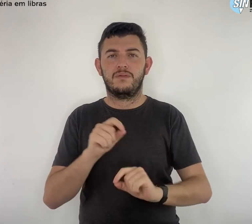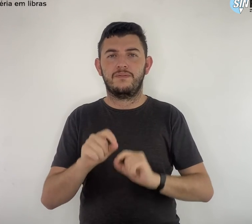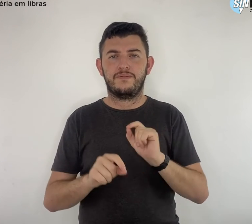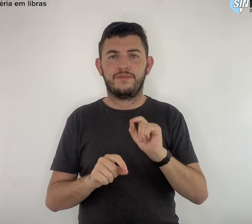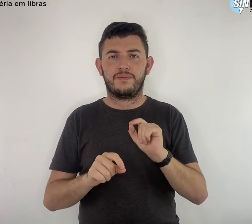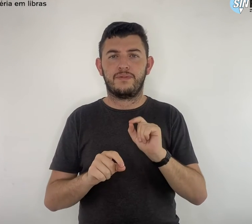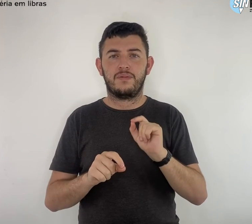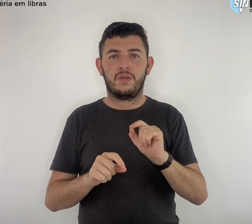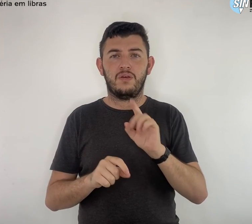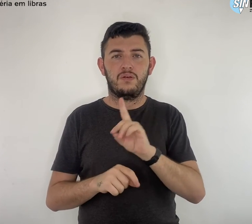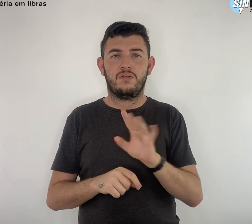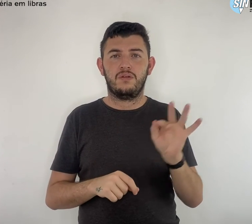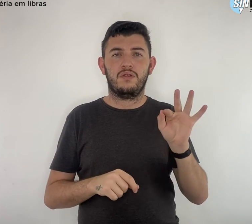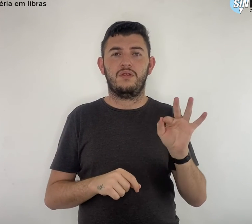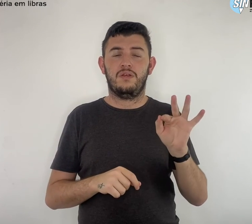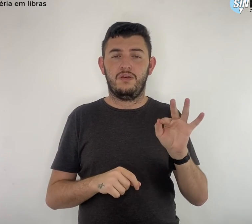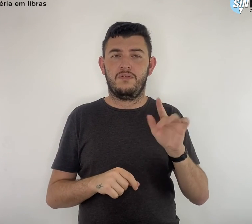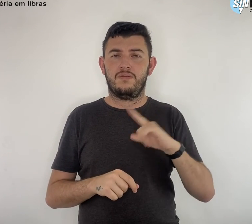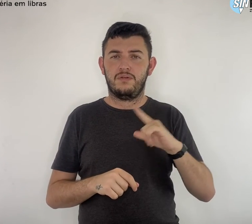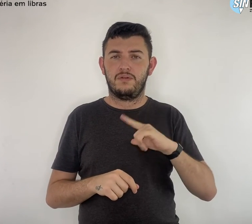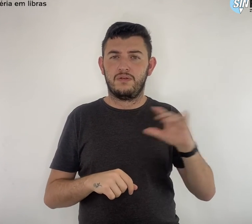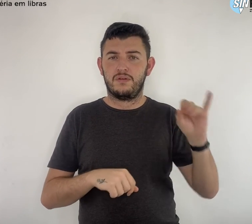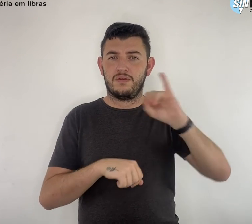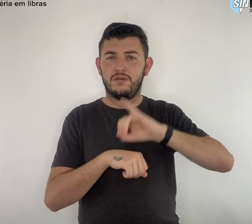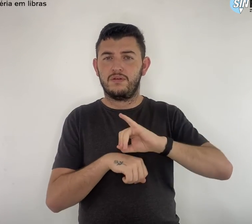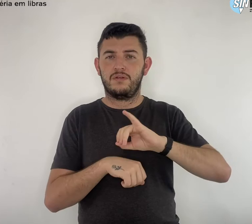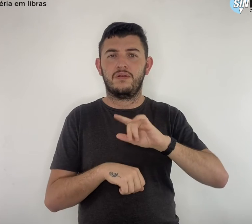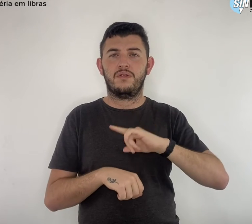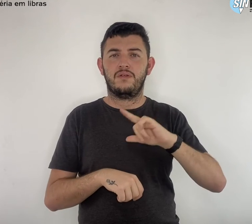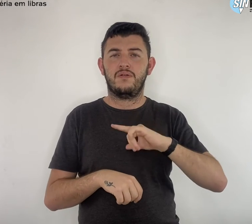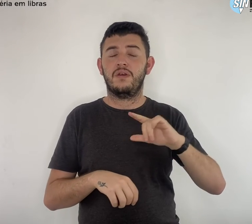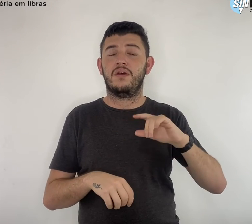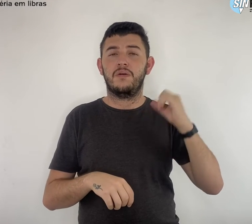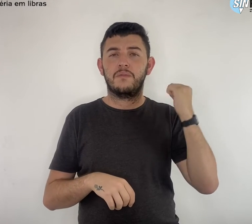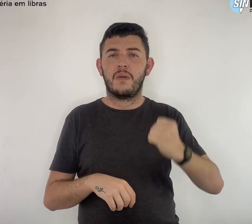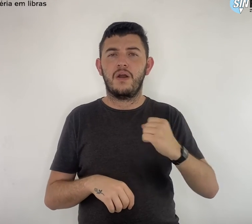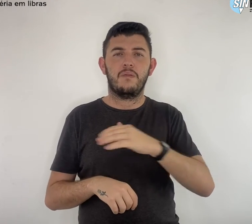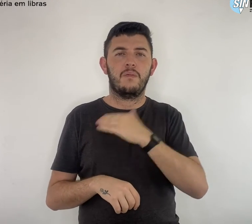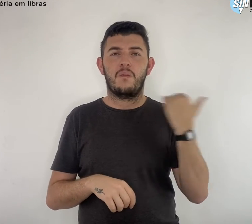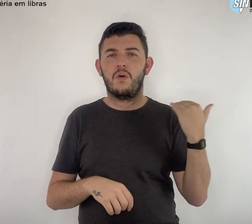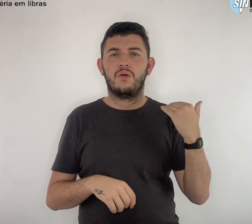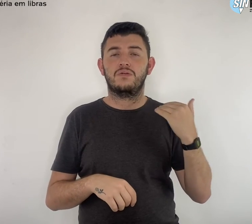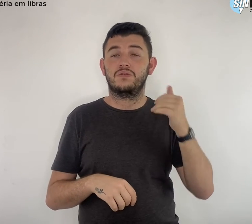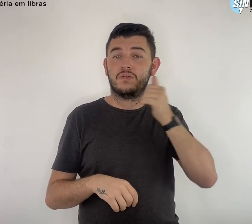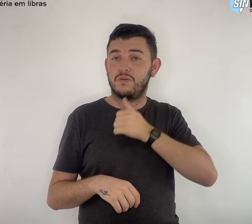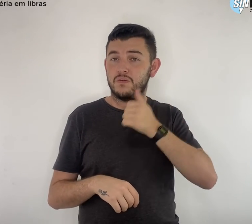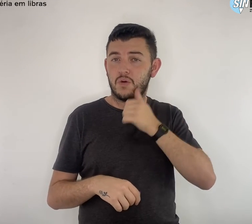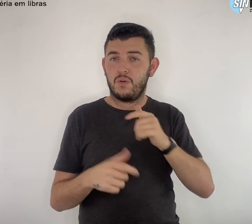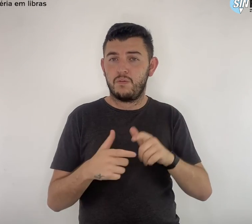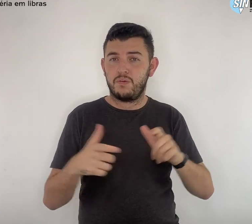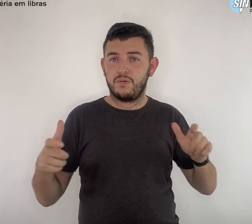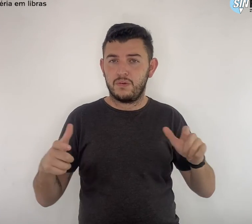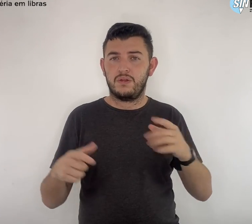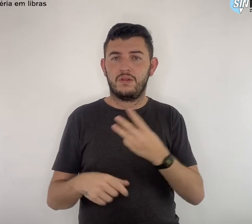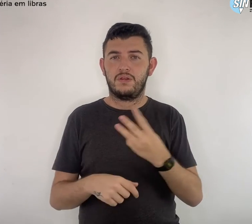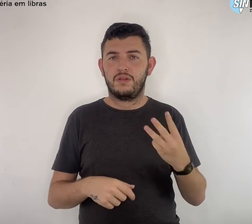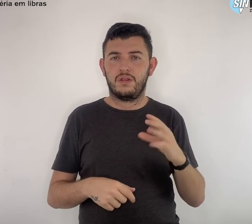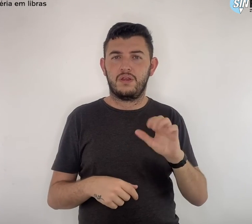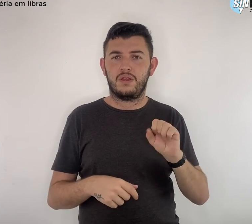mais registros de feminicídios no país, 33 casos em 2019.